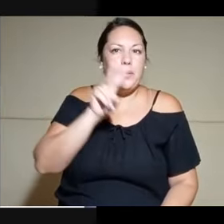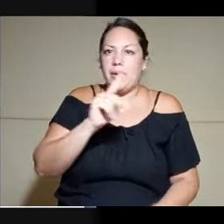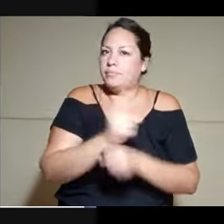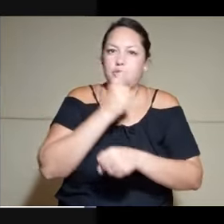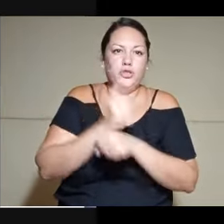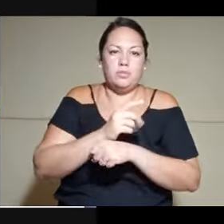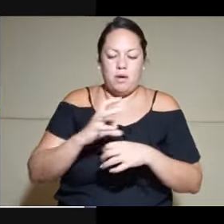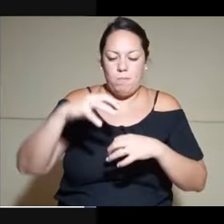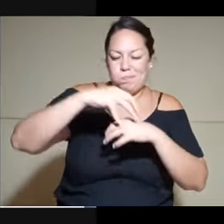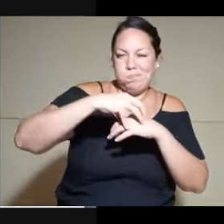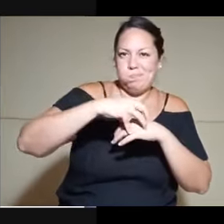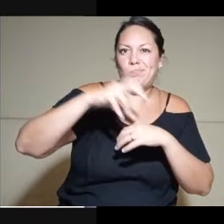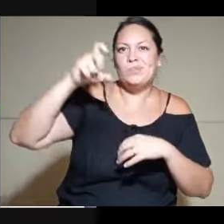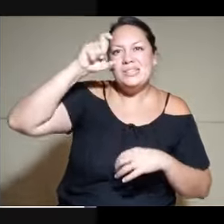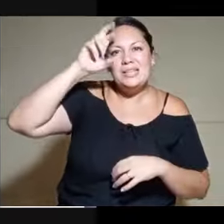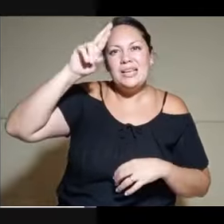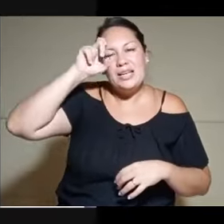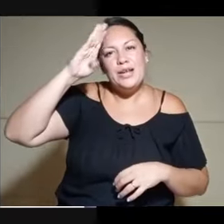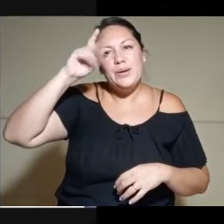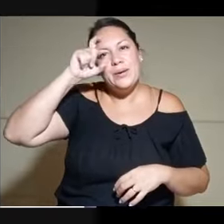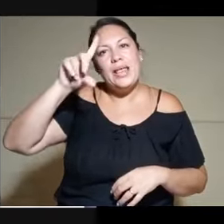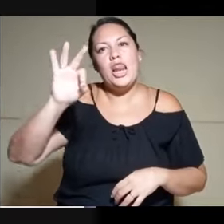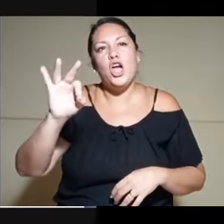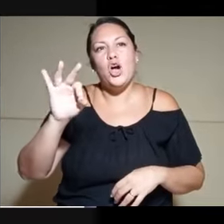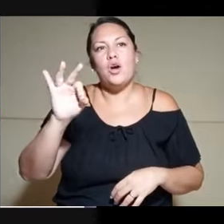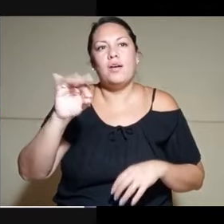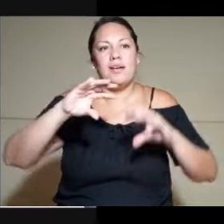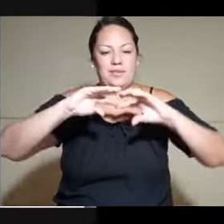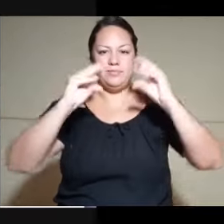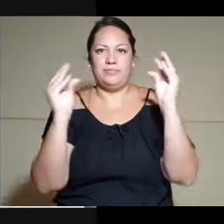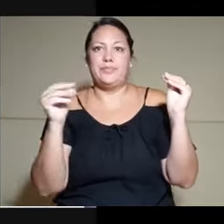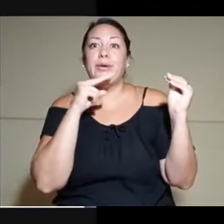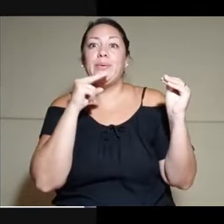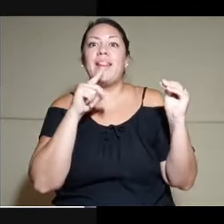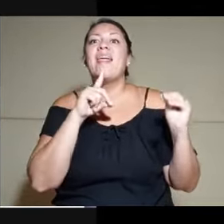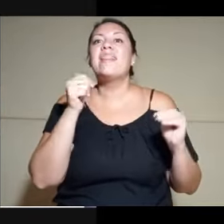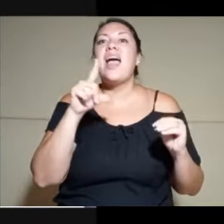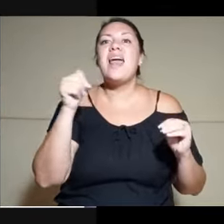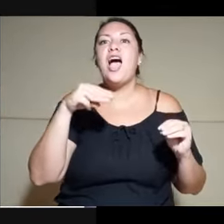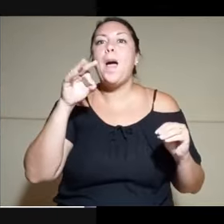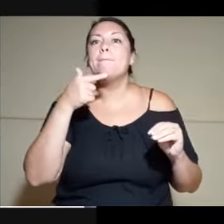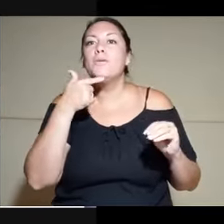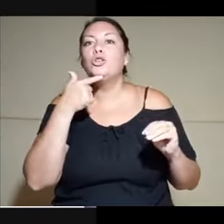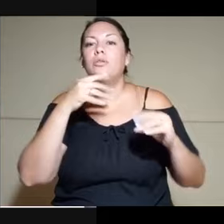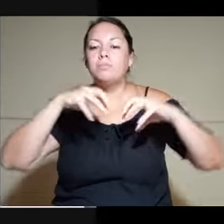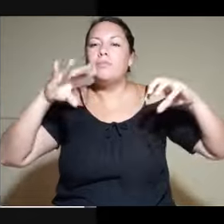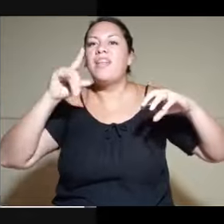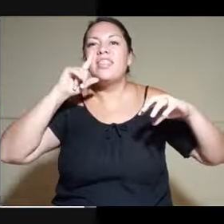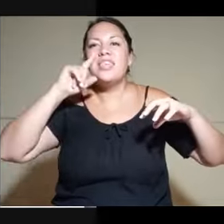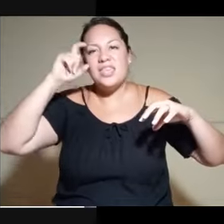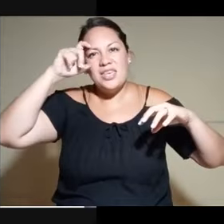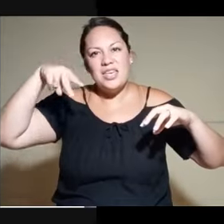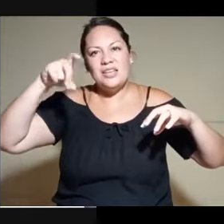la vemos porque está toda tapada por el cerebelo. Esta estructura que son los tálamos. Y acá arriba tenemos a esta